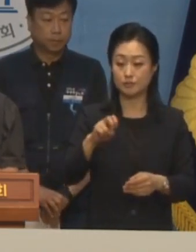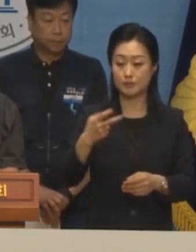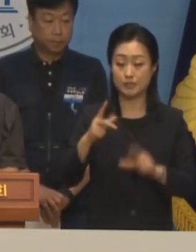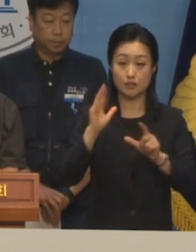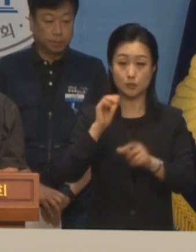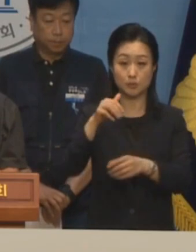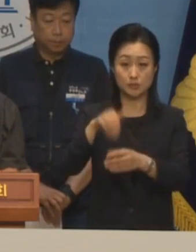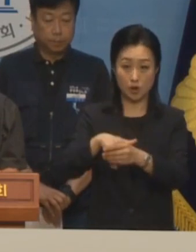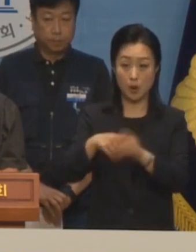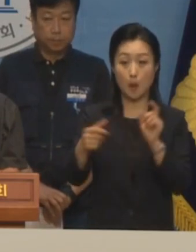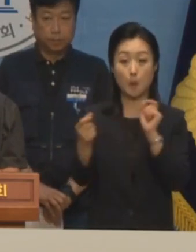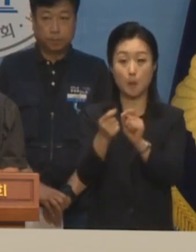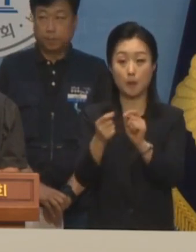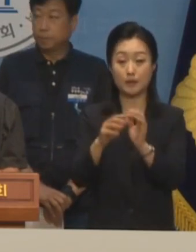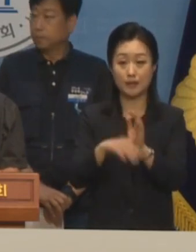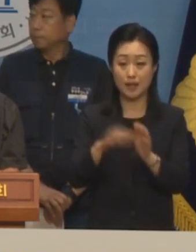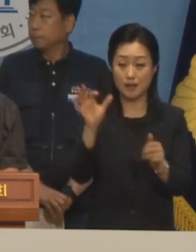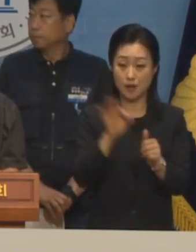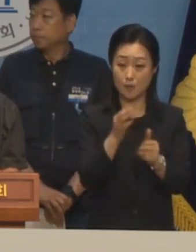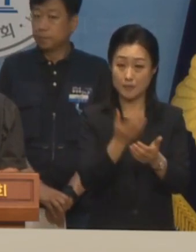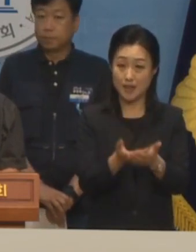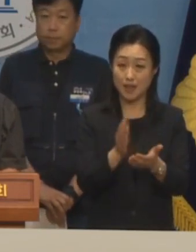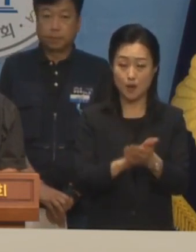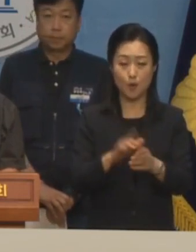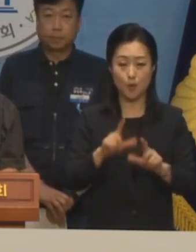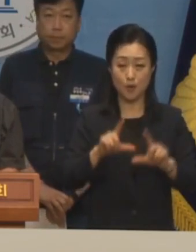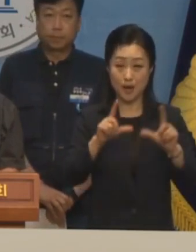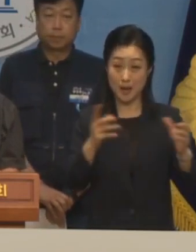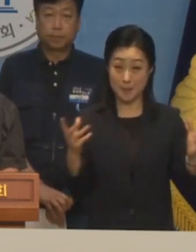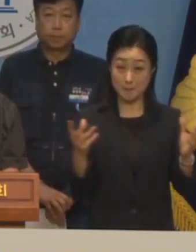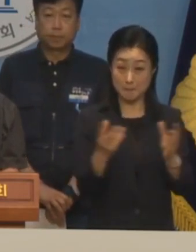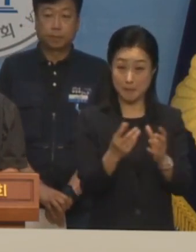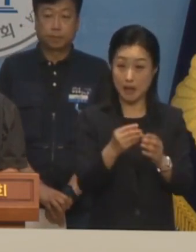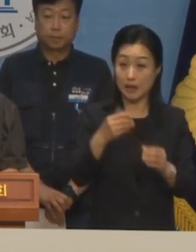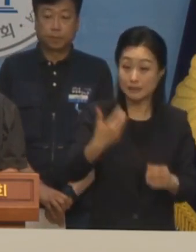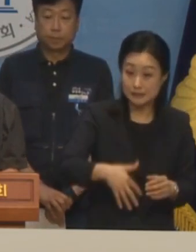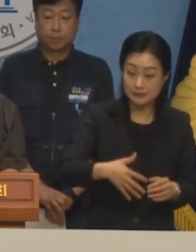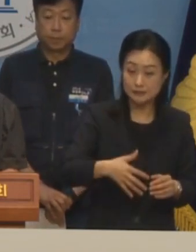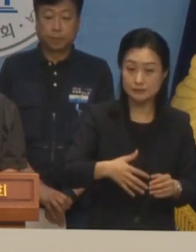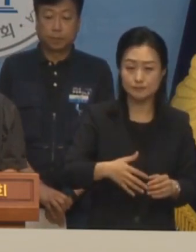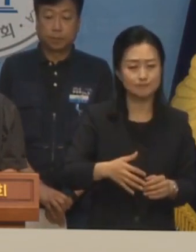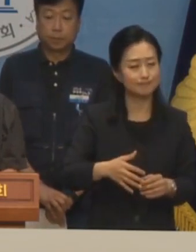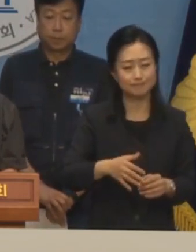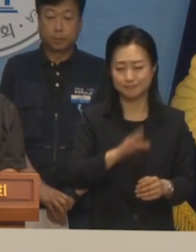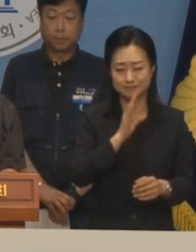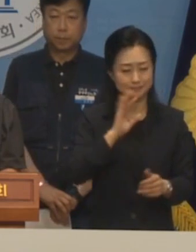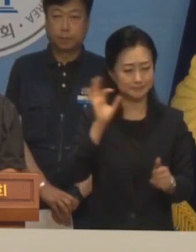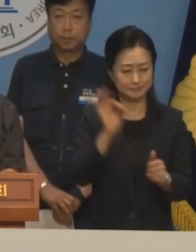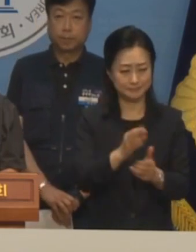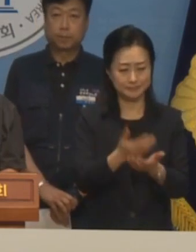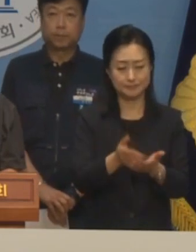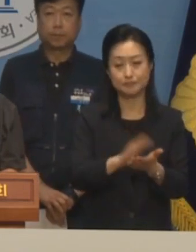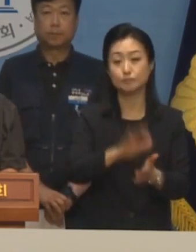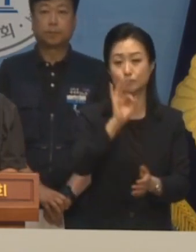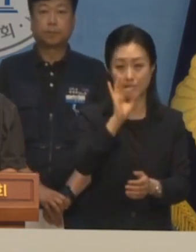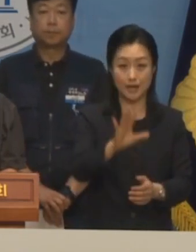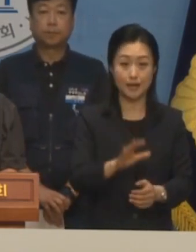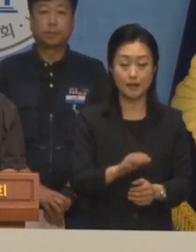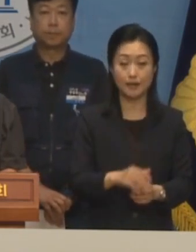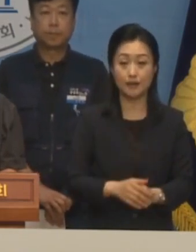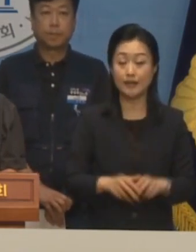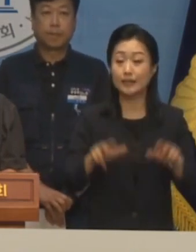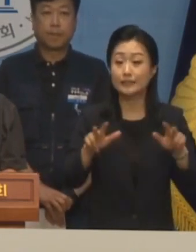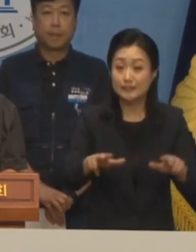2027년 대통령 선거를 앞두고 연금개혁을 올해 마무리 짓지 못한다면 실제 연금개혁은 불가능할 것입니다.